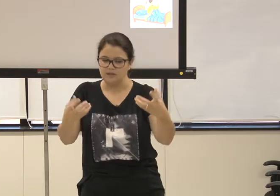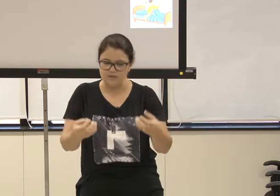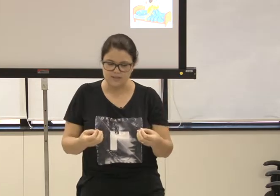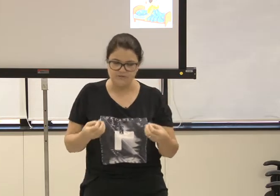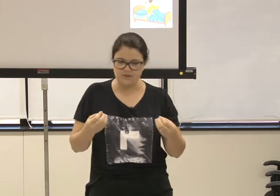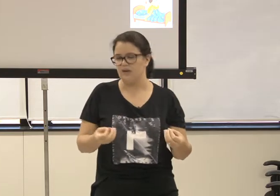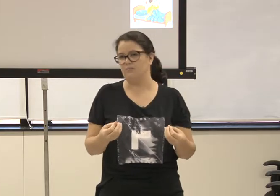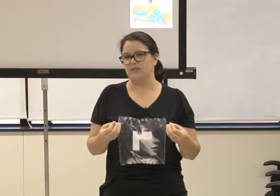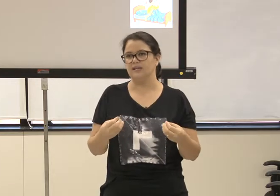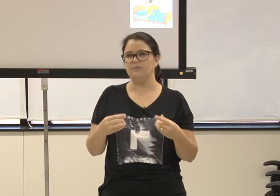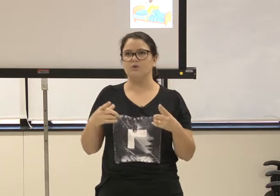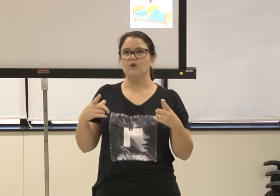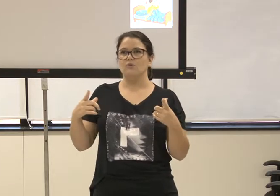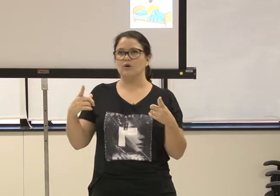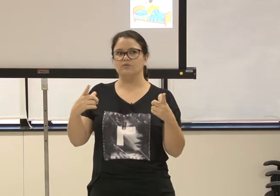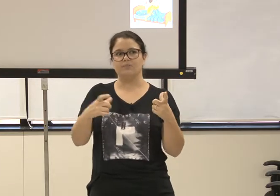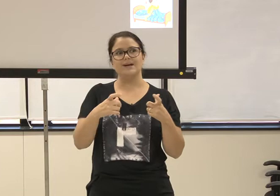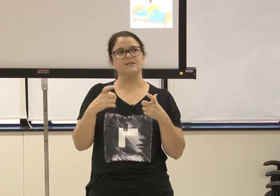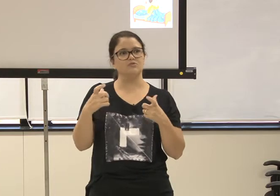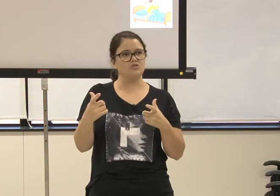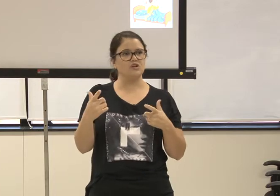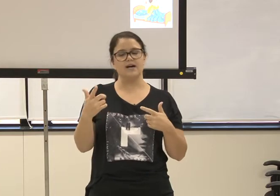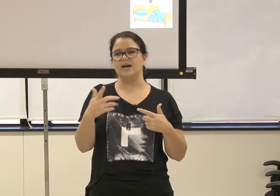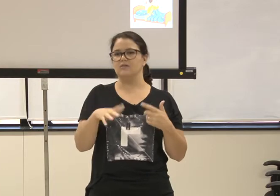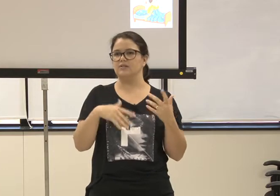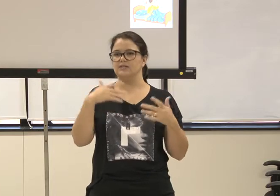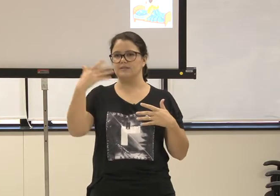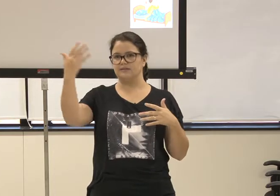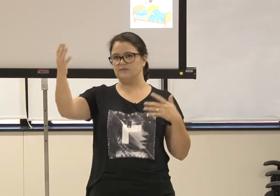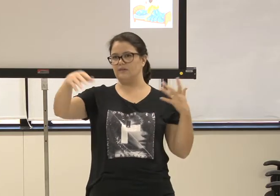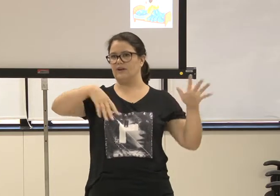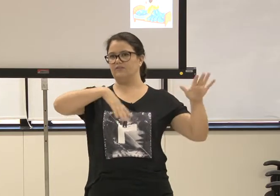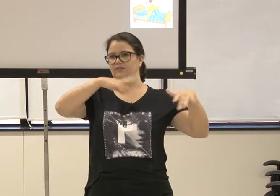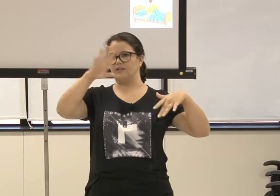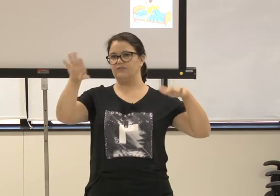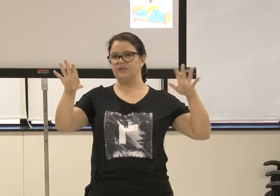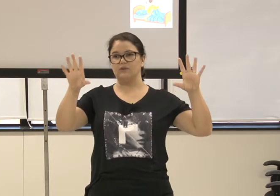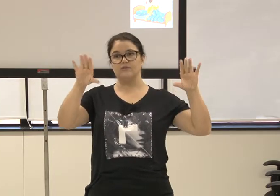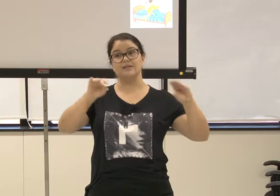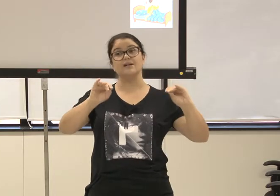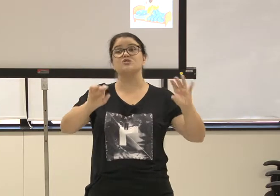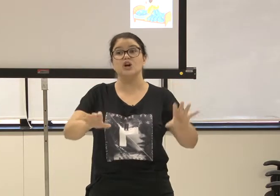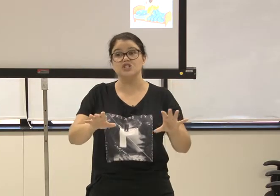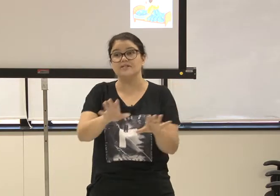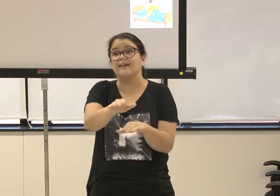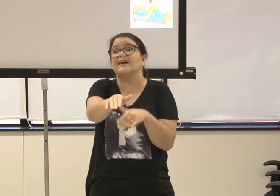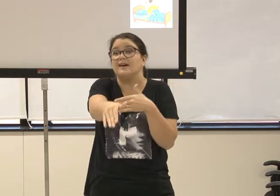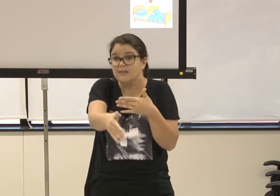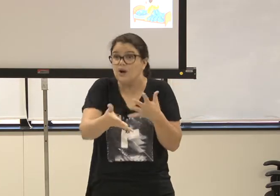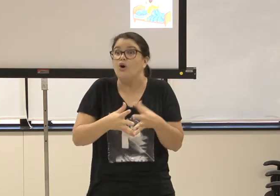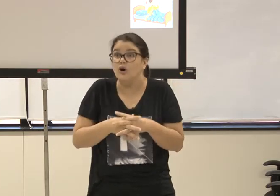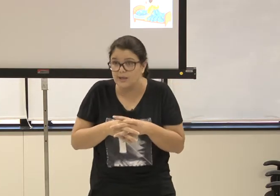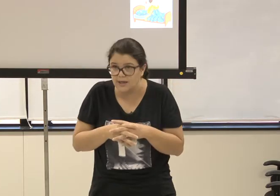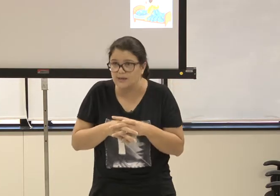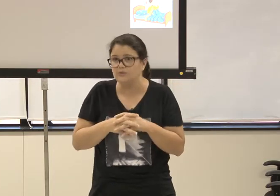você vê, por exemplo, quando passa no jornal, nesses DFTV da vida, quando você tem a sorte de estar em casa, olhando